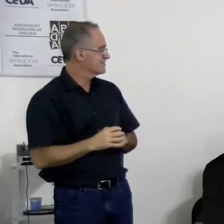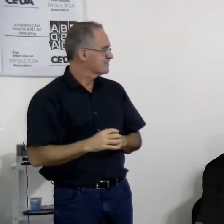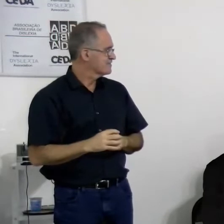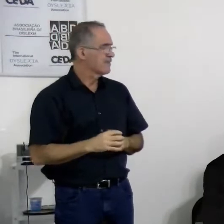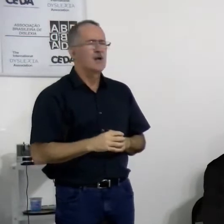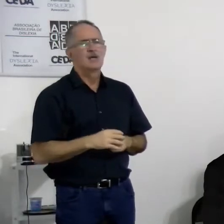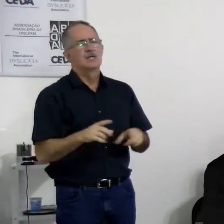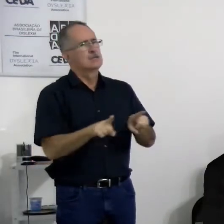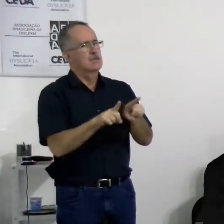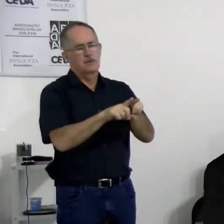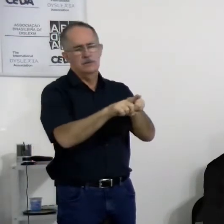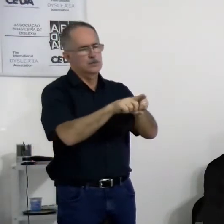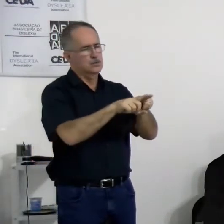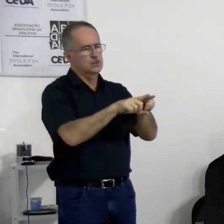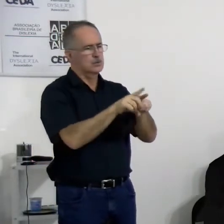Hello. É o irmão.